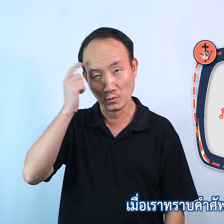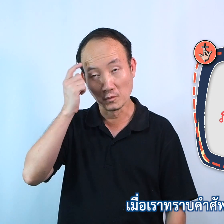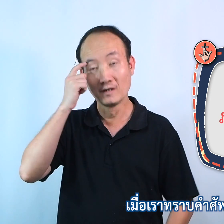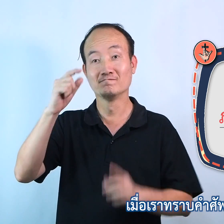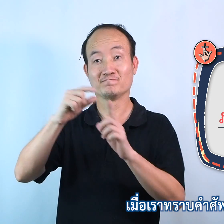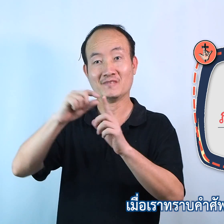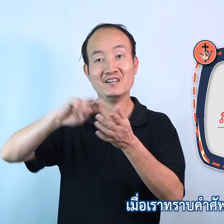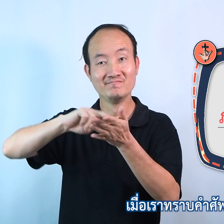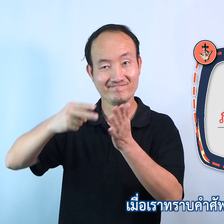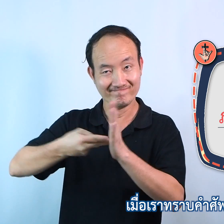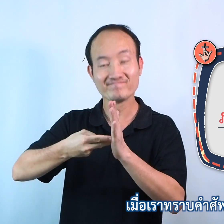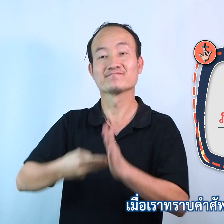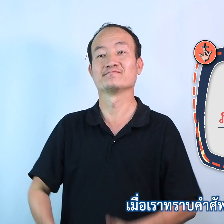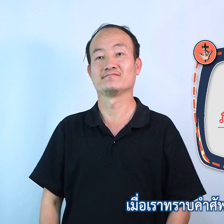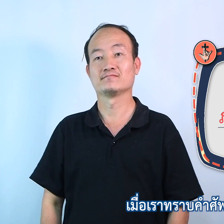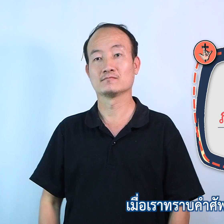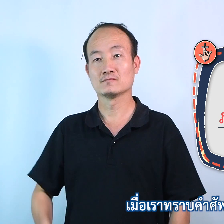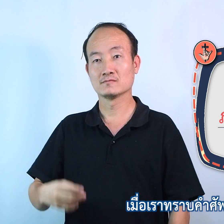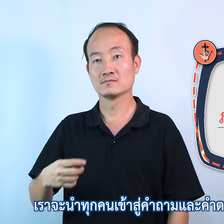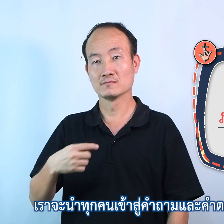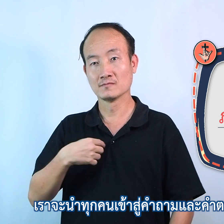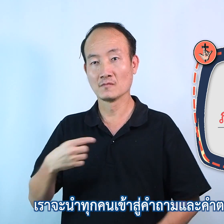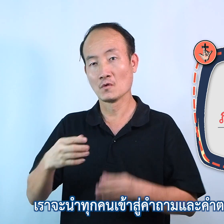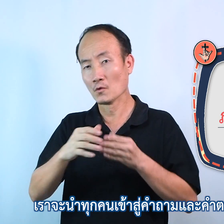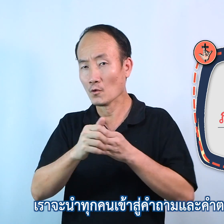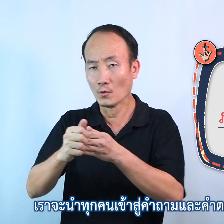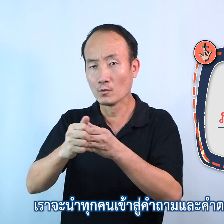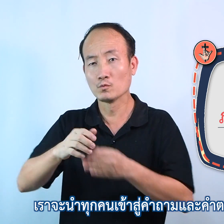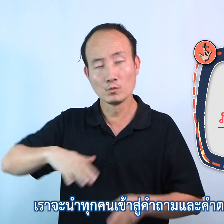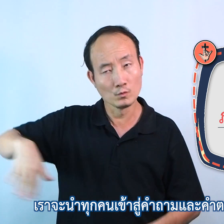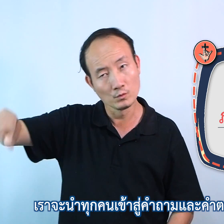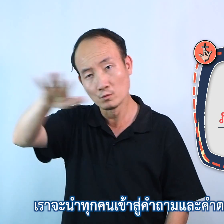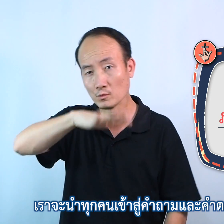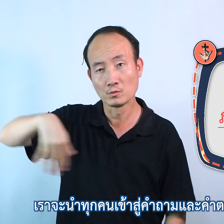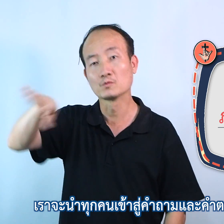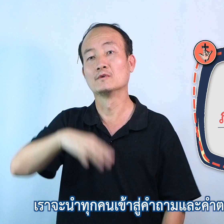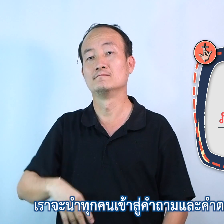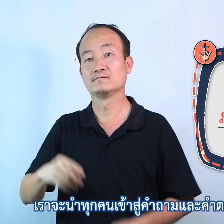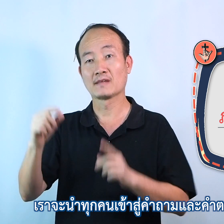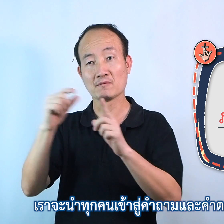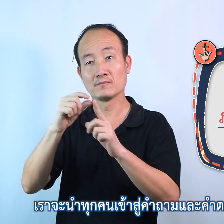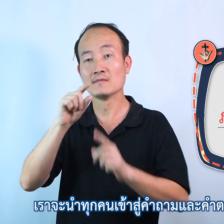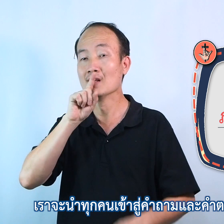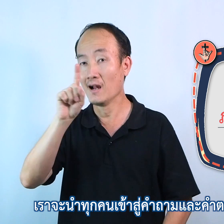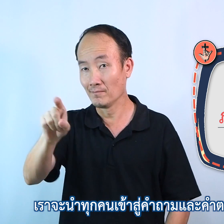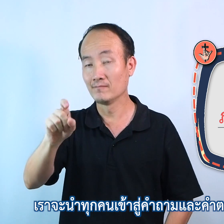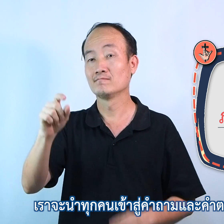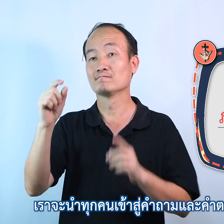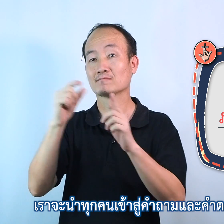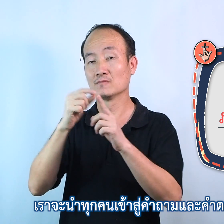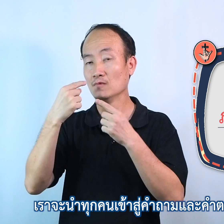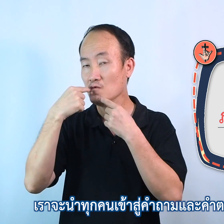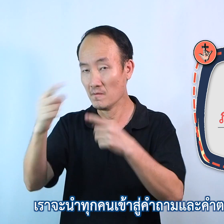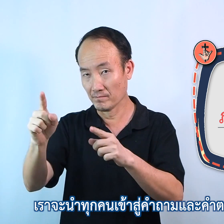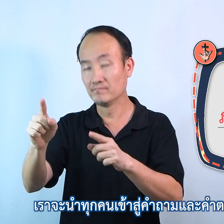เมื่อเราทราบคำศัพท์แล้วเราจะนำทุกคนเข้าสู่คำถามและคำตอบของเราในตอนนี้กัน